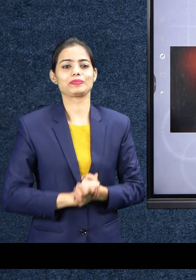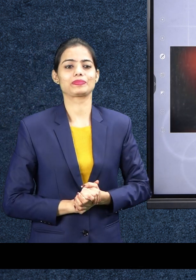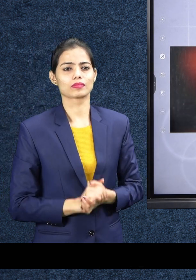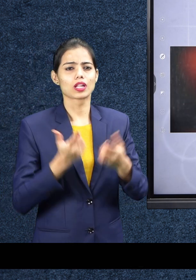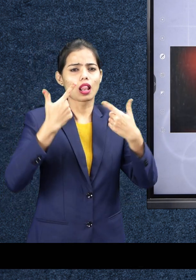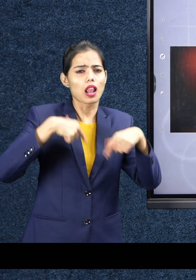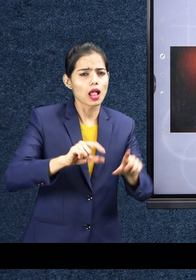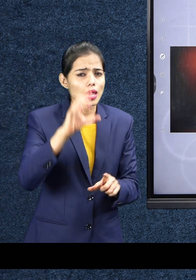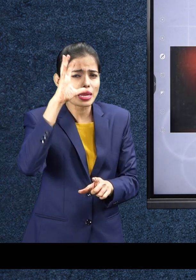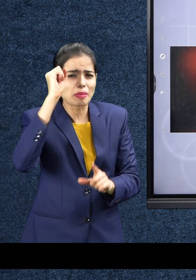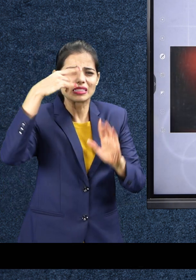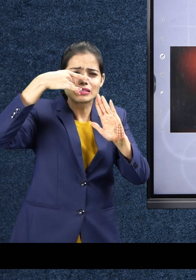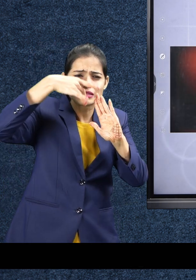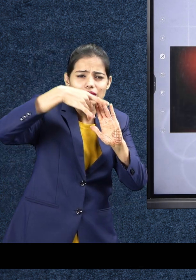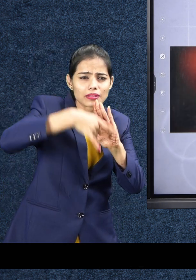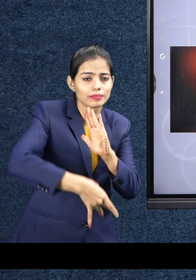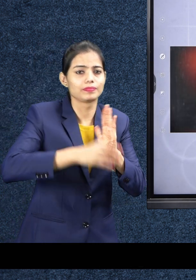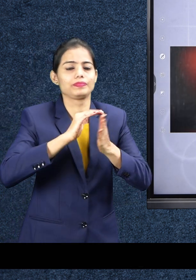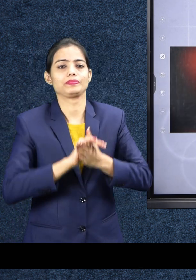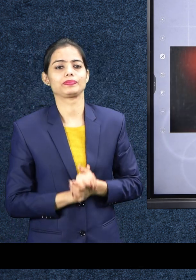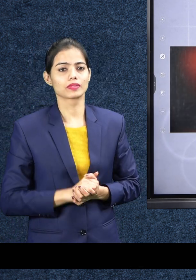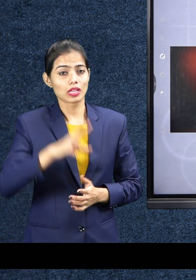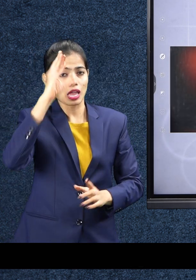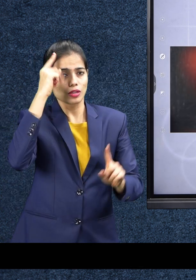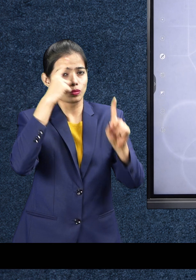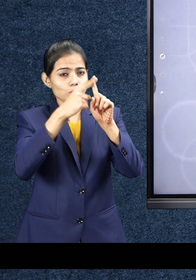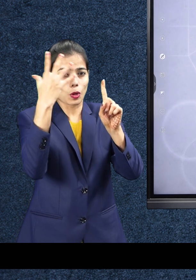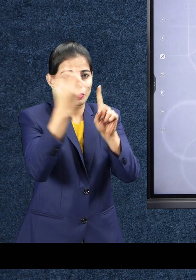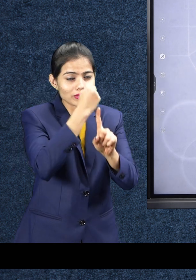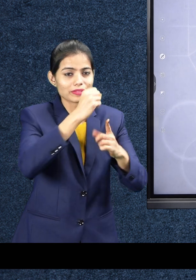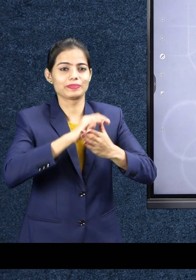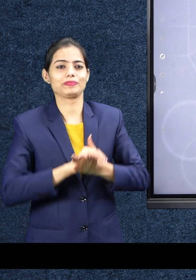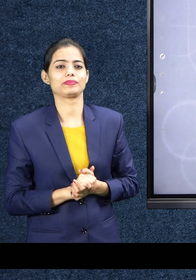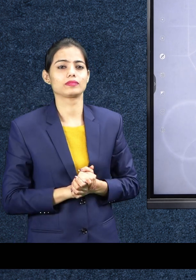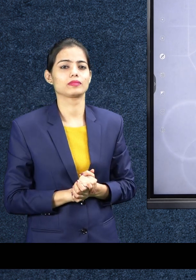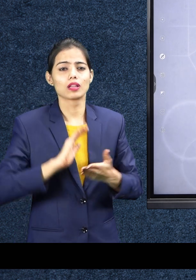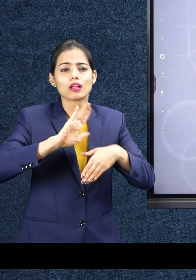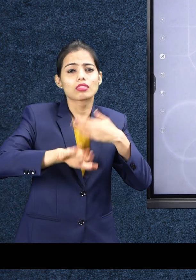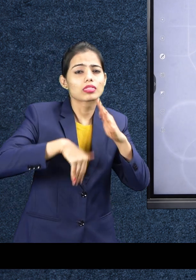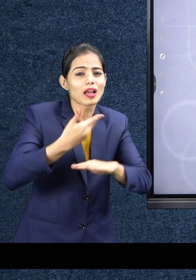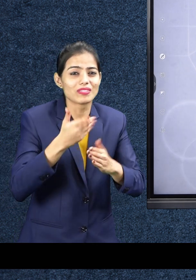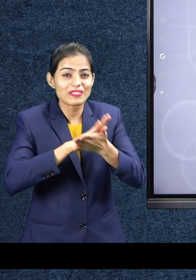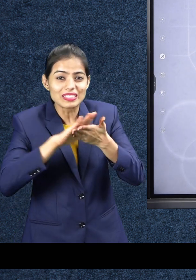దీన్ని ఇప్పుడు వివరంగా అర్థం చేసుకుందాం. శిక్షణ లక్ష్యాలు. ఈ పాఠం పూర్తయిన తర్వాత